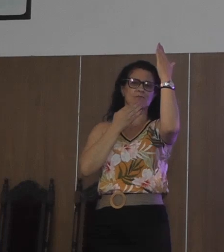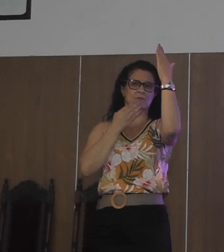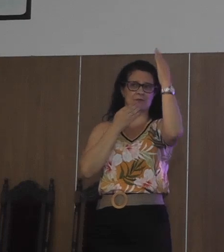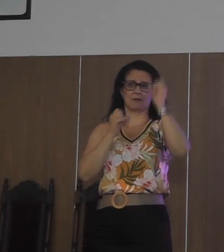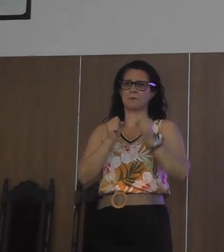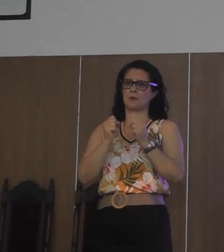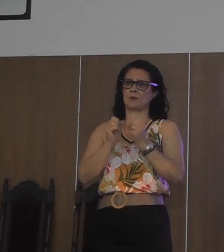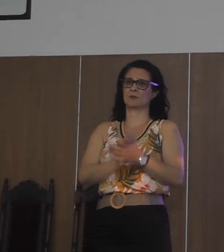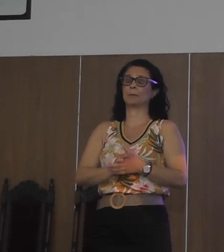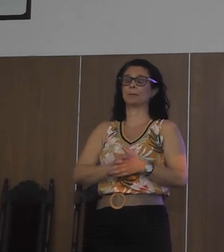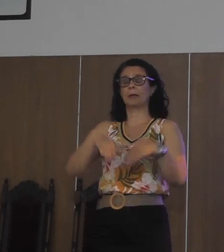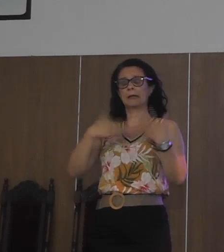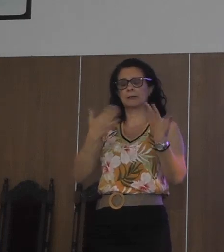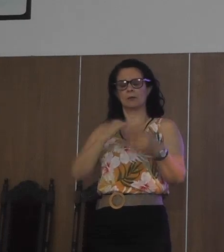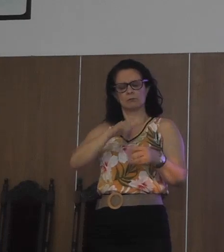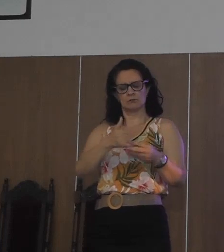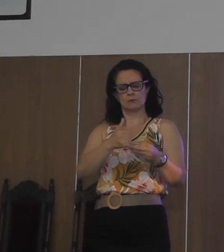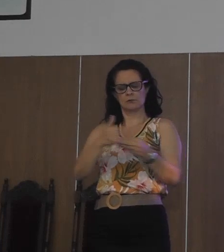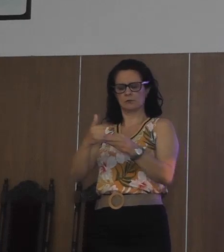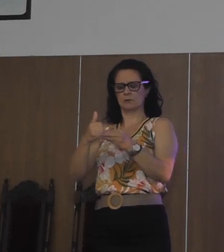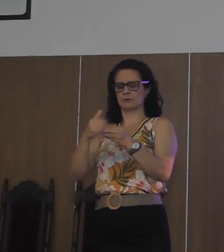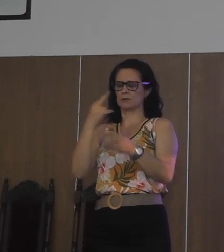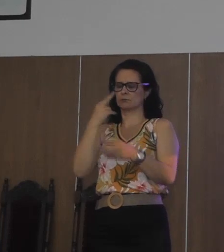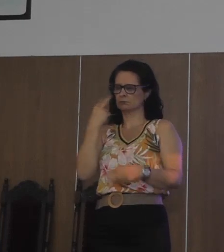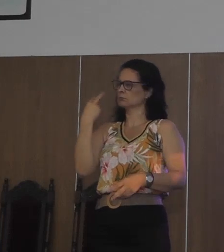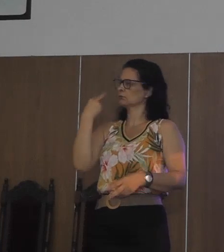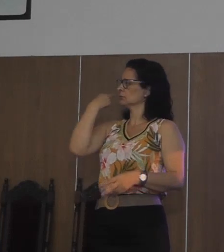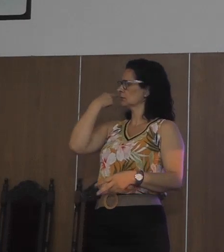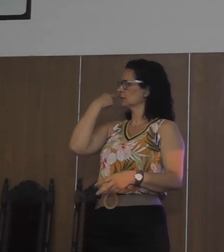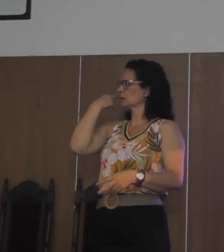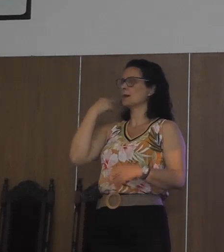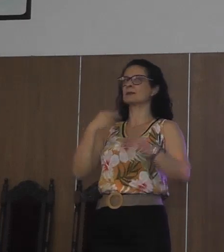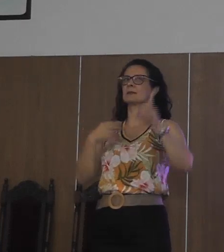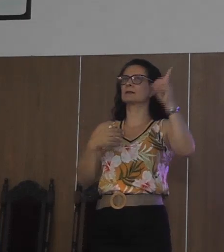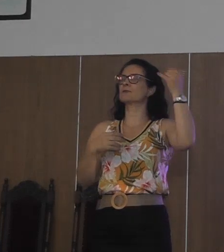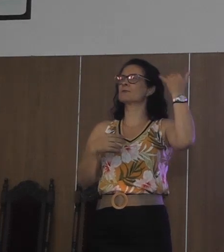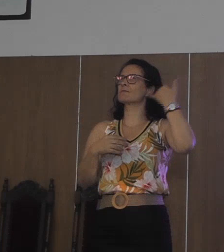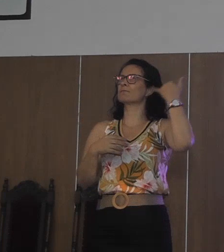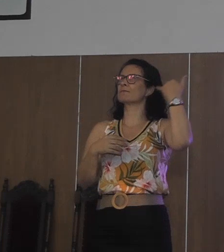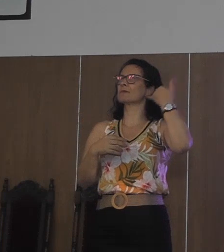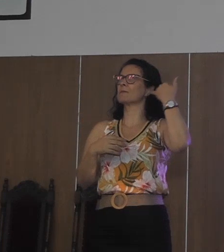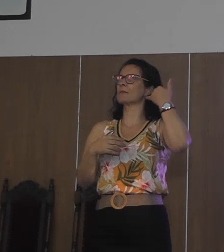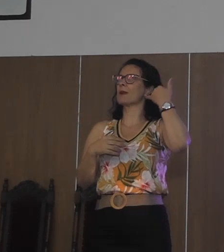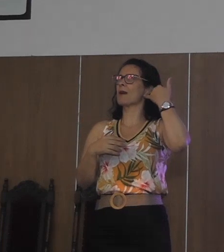Josué, ele olha para trás e Deus talvez sopra no ouvido dele e fala: Josué, você se lembra, Josué?